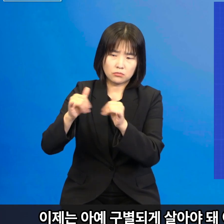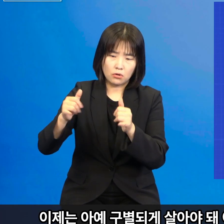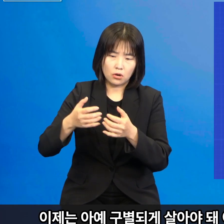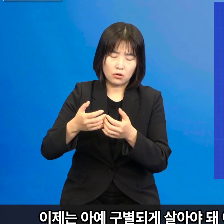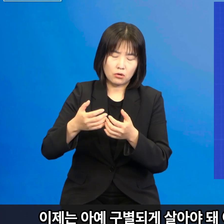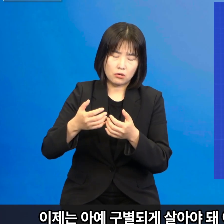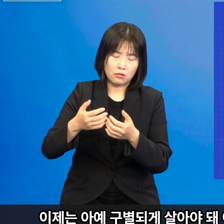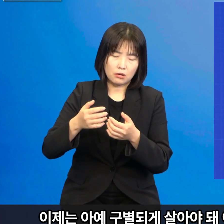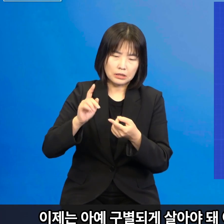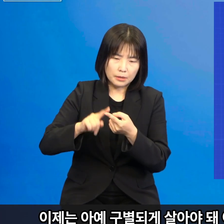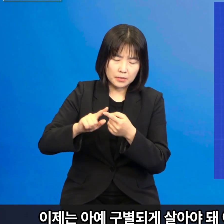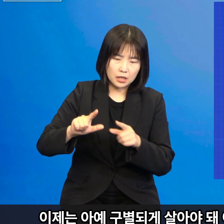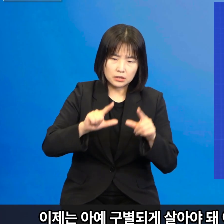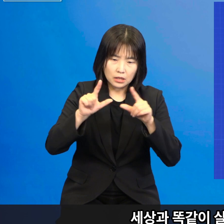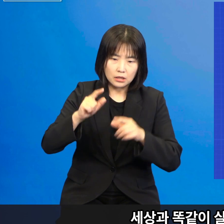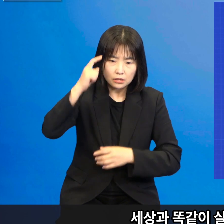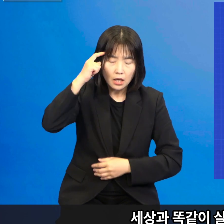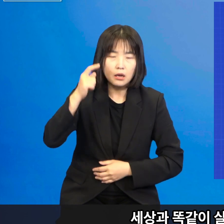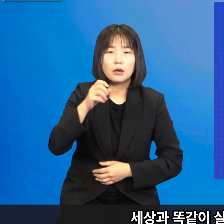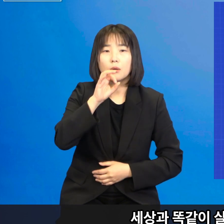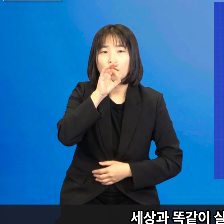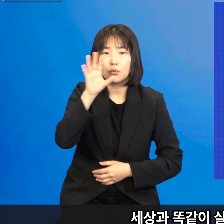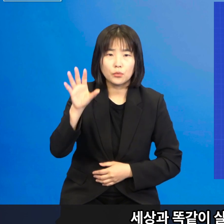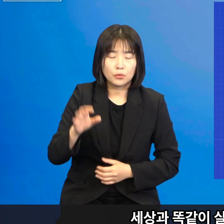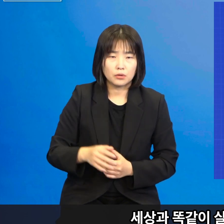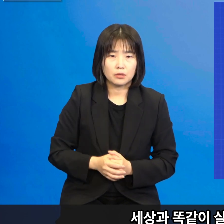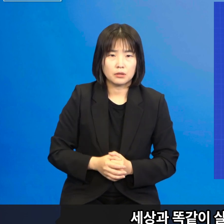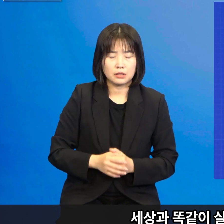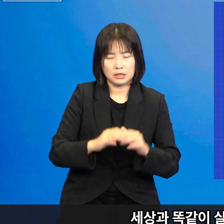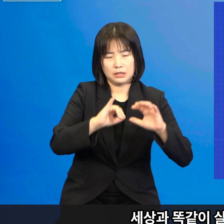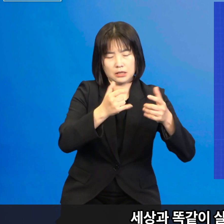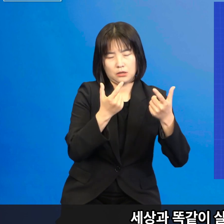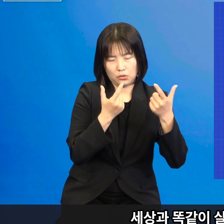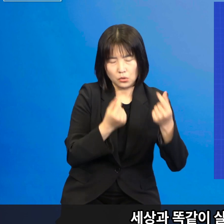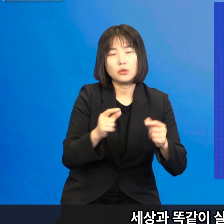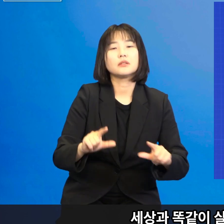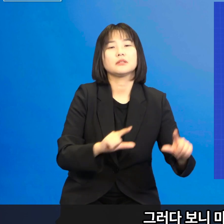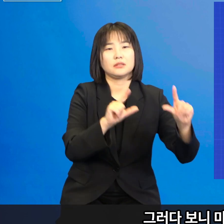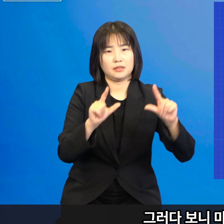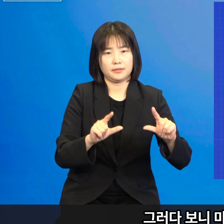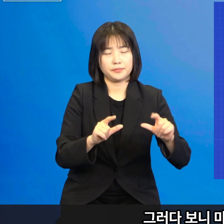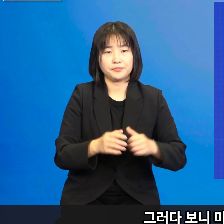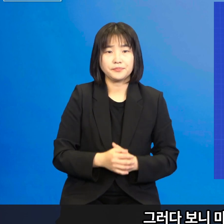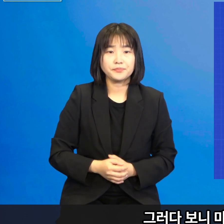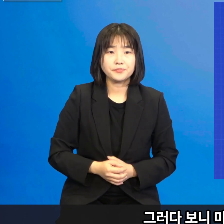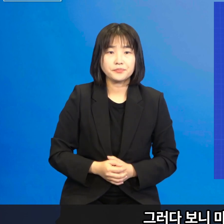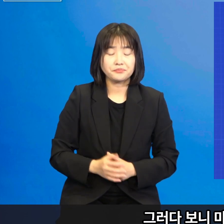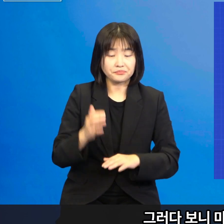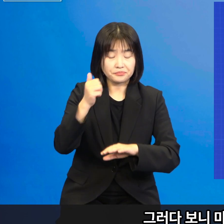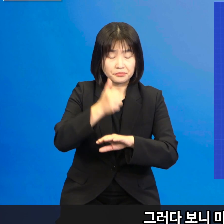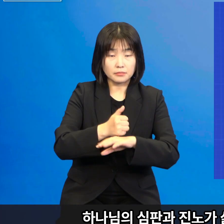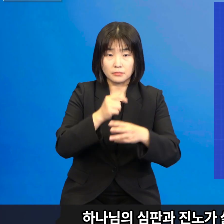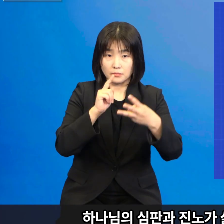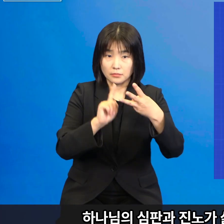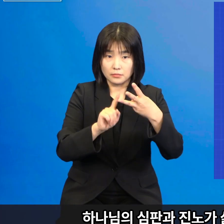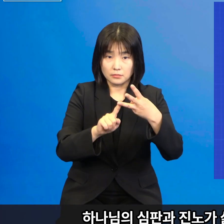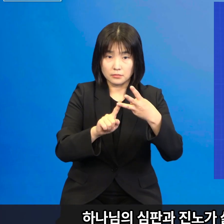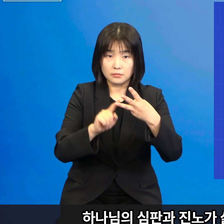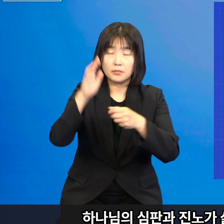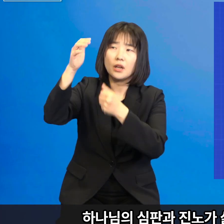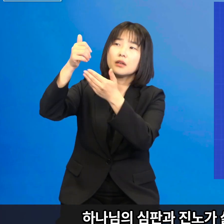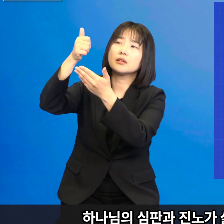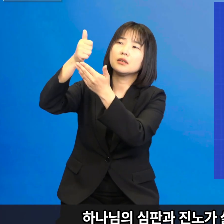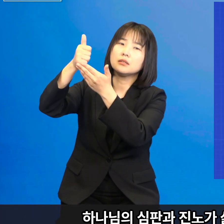아예 자체가 생각이 없어지고 세상과 똑같이 사라지게 되는 거죠. 그러다 보니 마지막 세 번째는